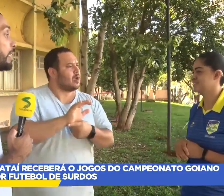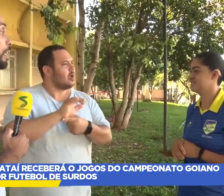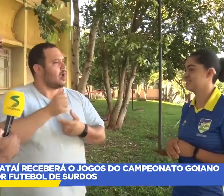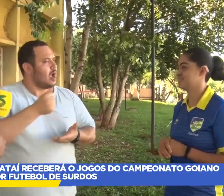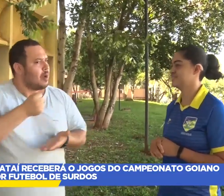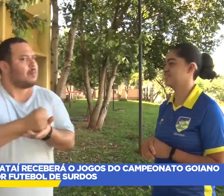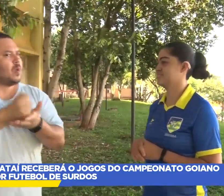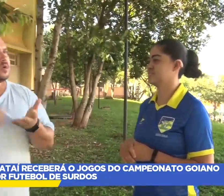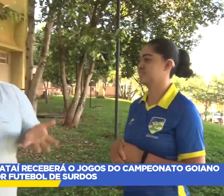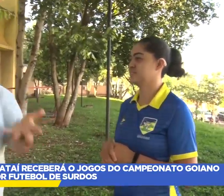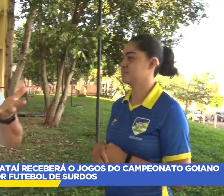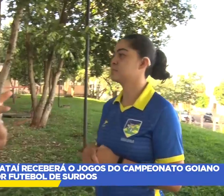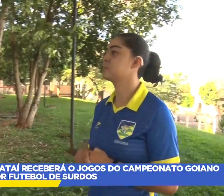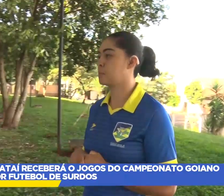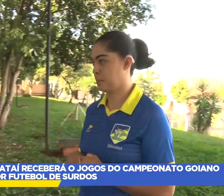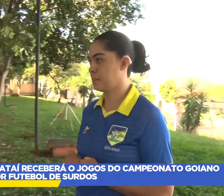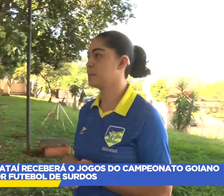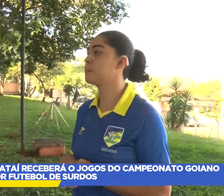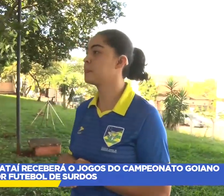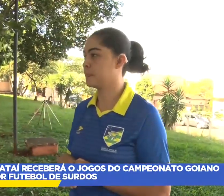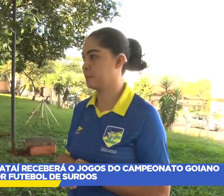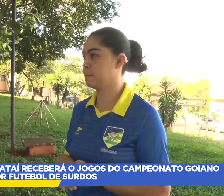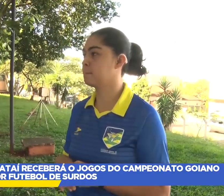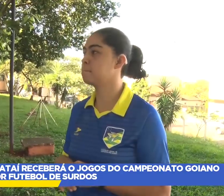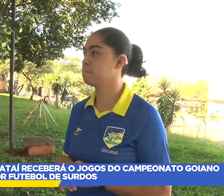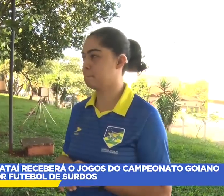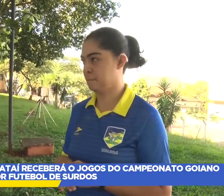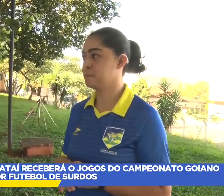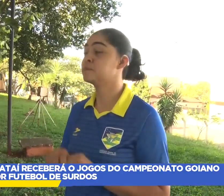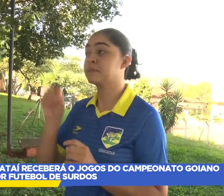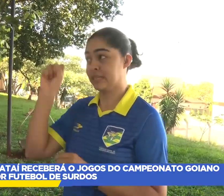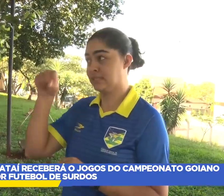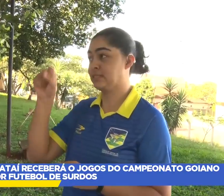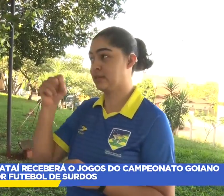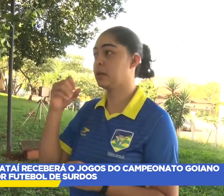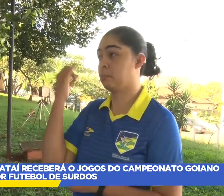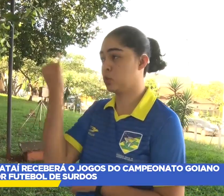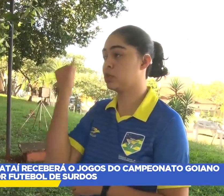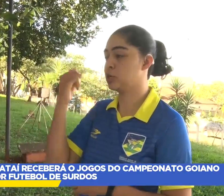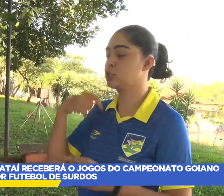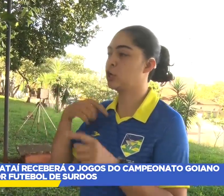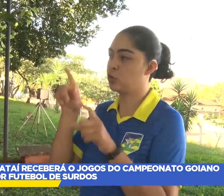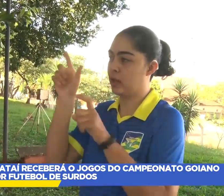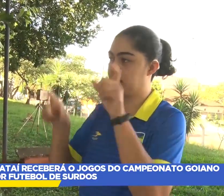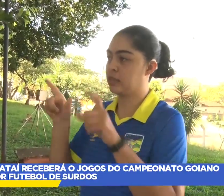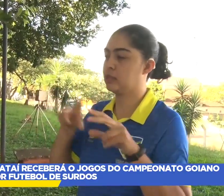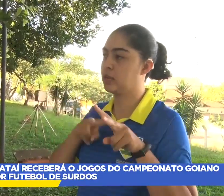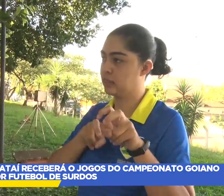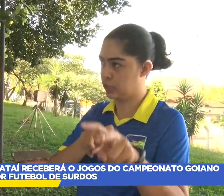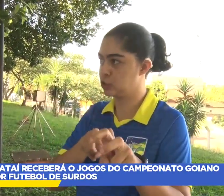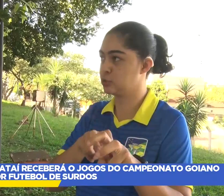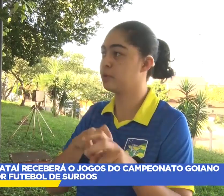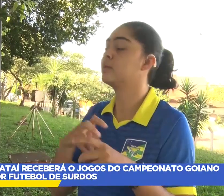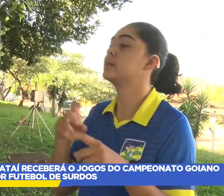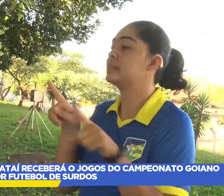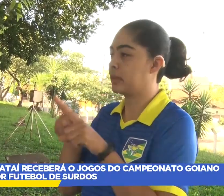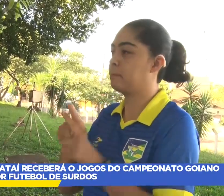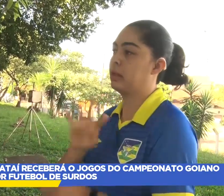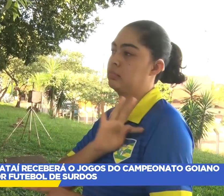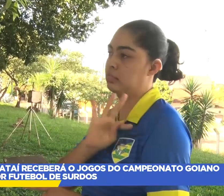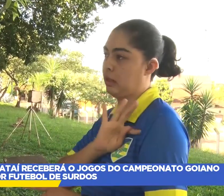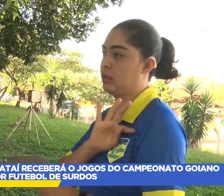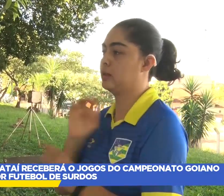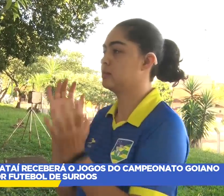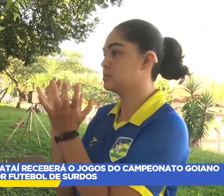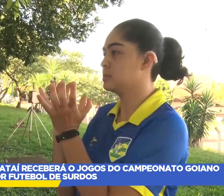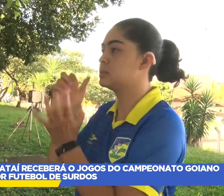incentivar as pessoas, para criar essa associação? Sim, lógico, é muito importante. Eu sou atleta